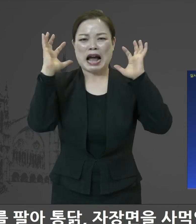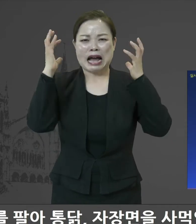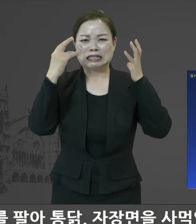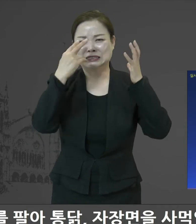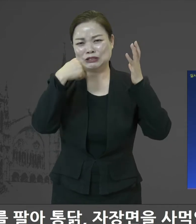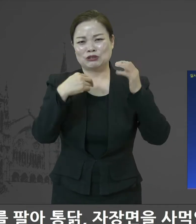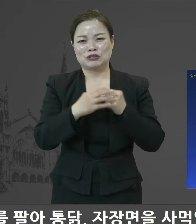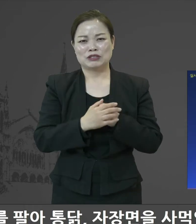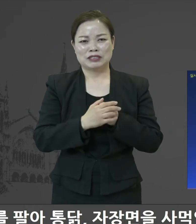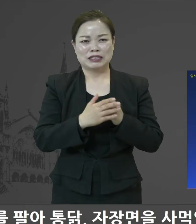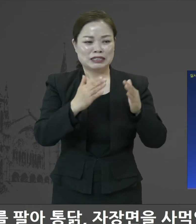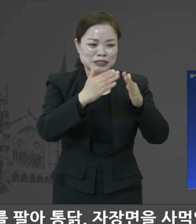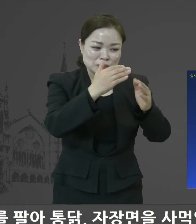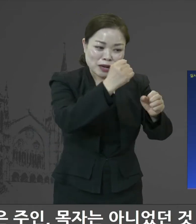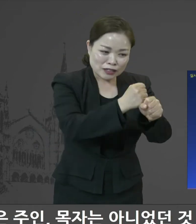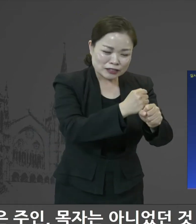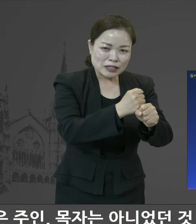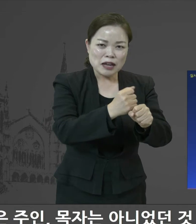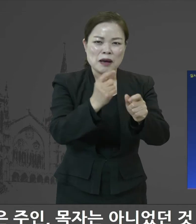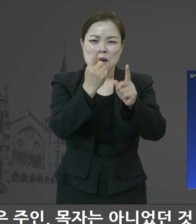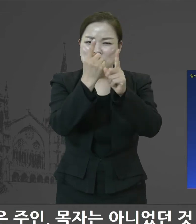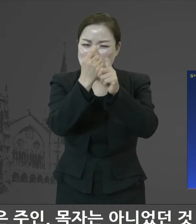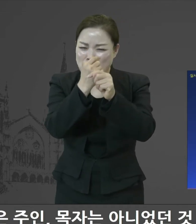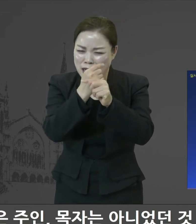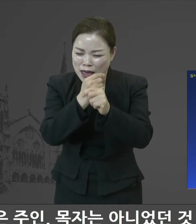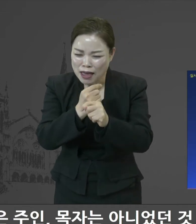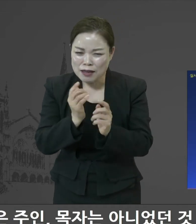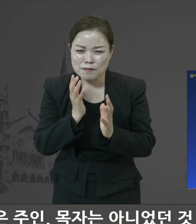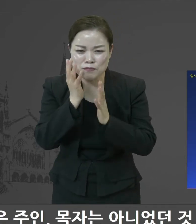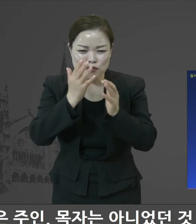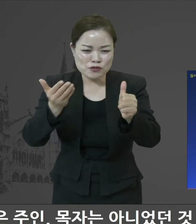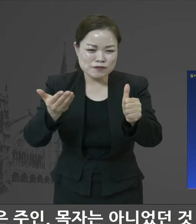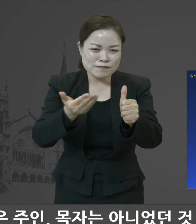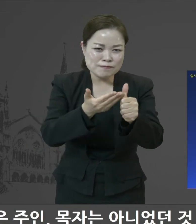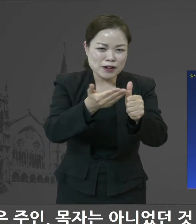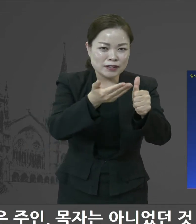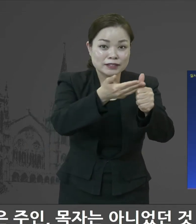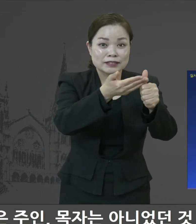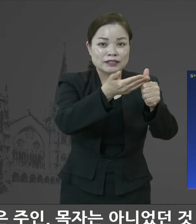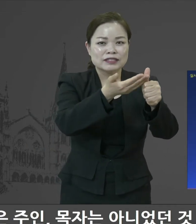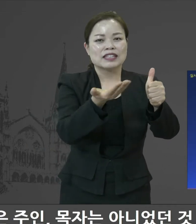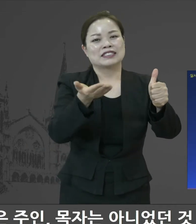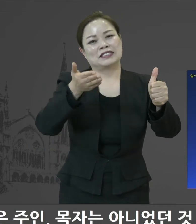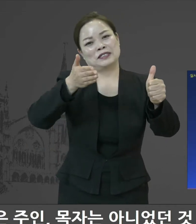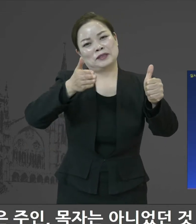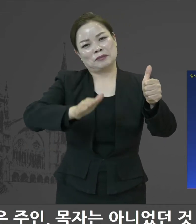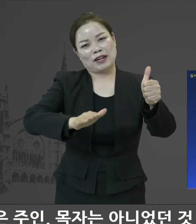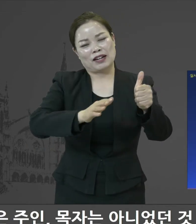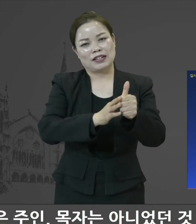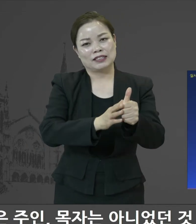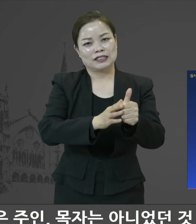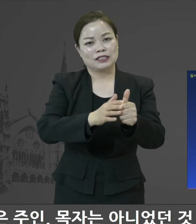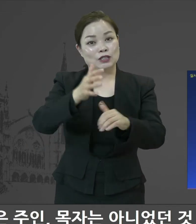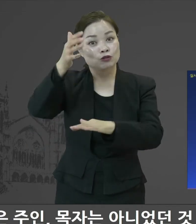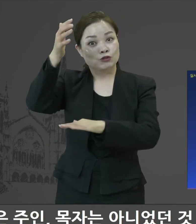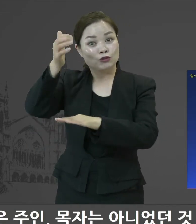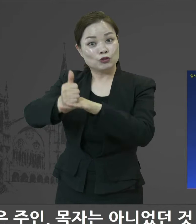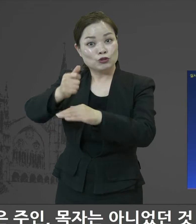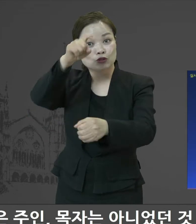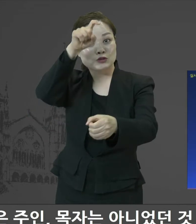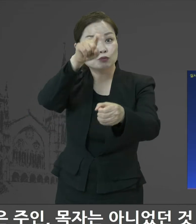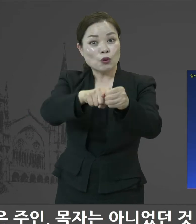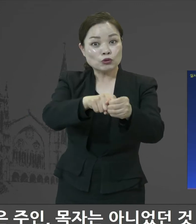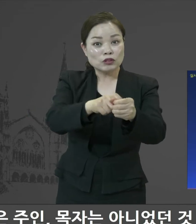집도 지어주었고 매일마다 풀을 해먹였고 예쁘다며 쓰다듬어 주기도 했지만, 저의 궁극적인 토끼를